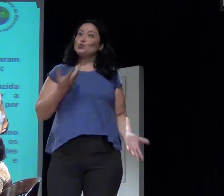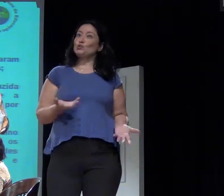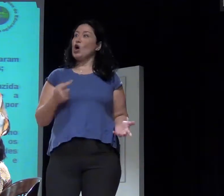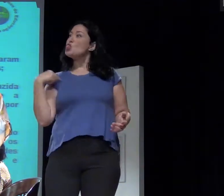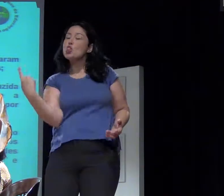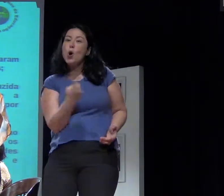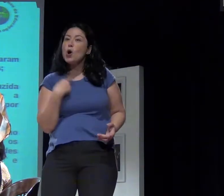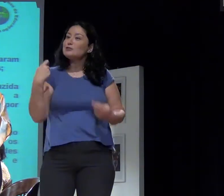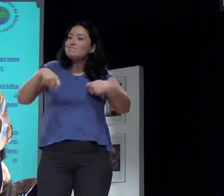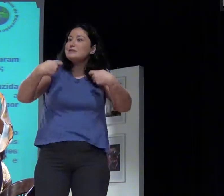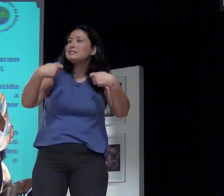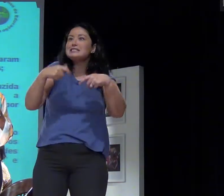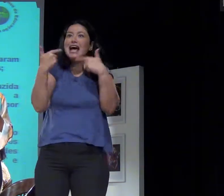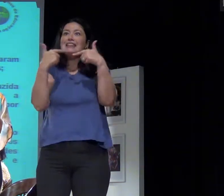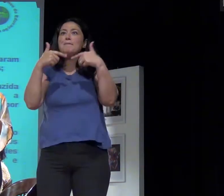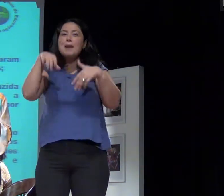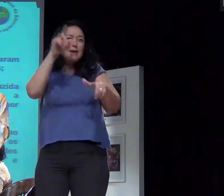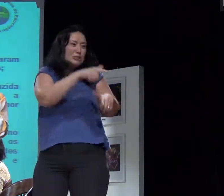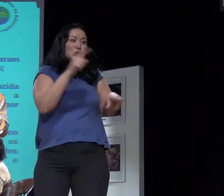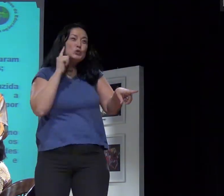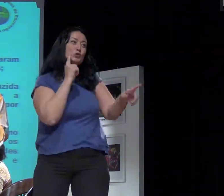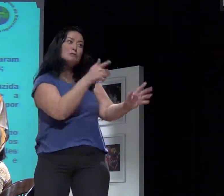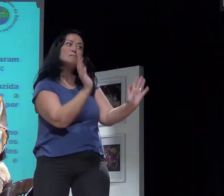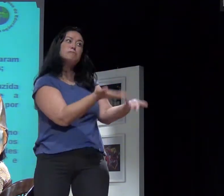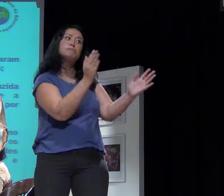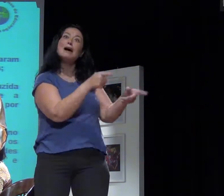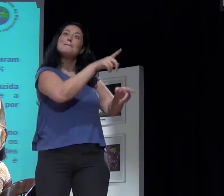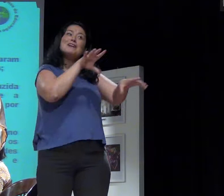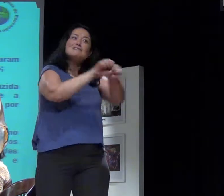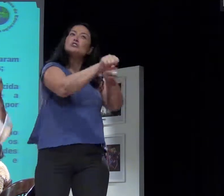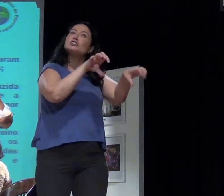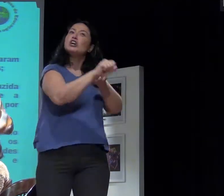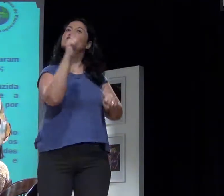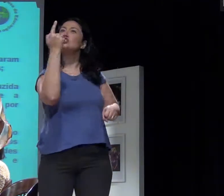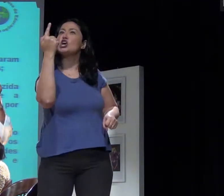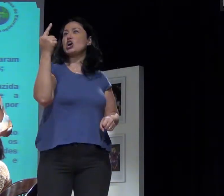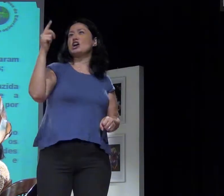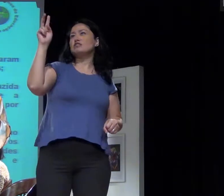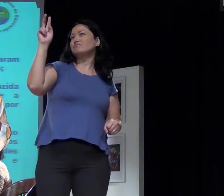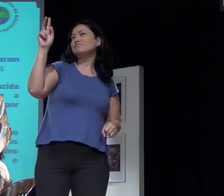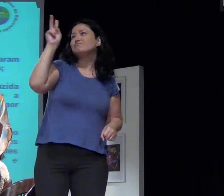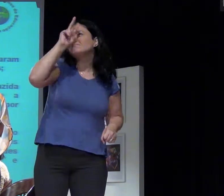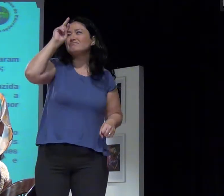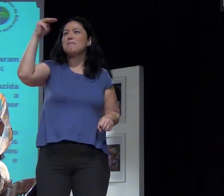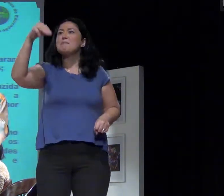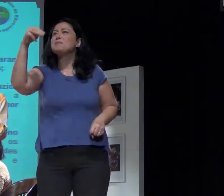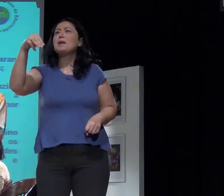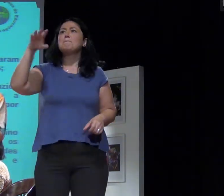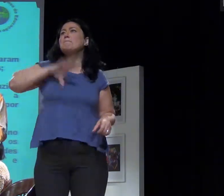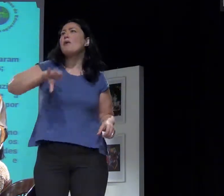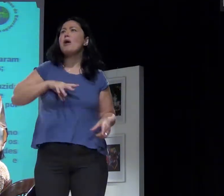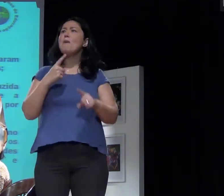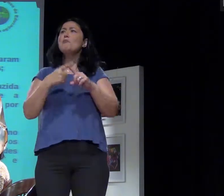Nós precisamos trabalhar mais os surdos para se formar em História e Geografia, em Matemática, em Português, porque aqui